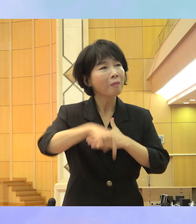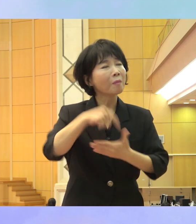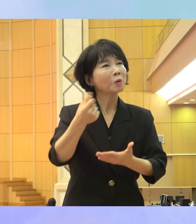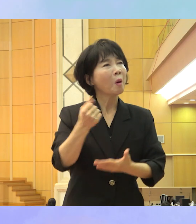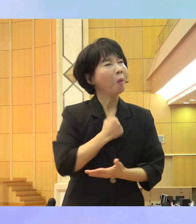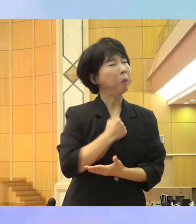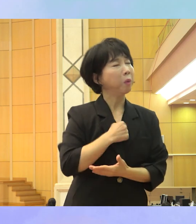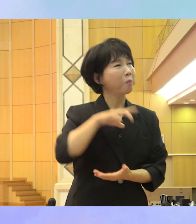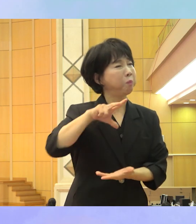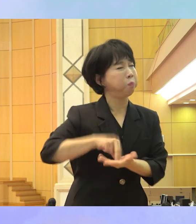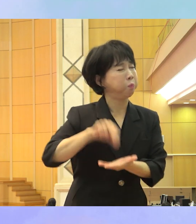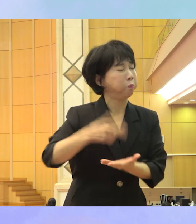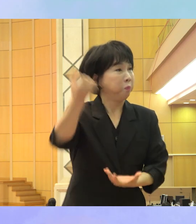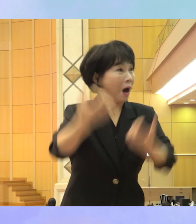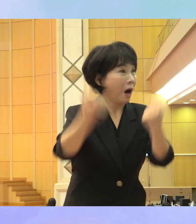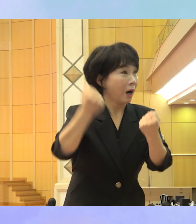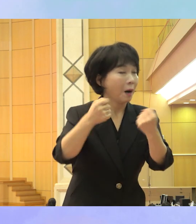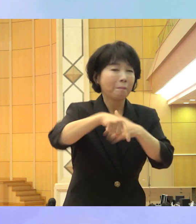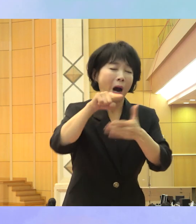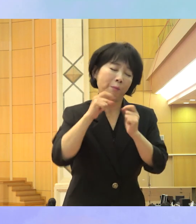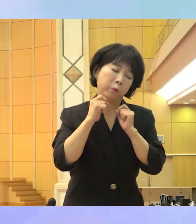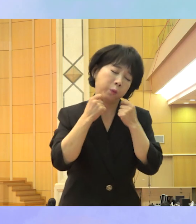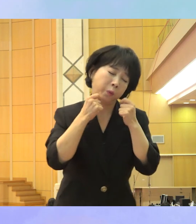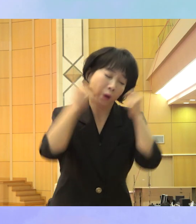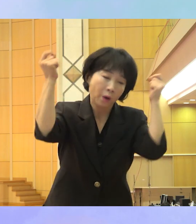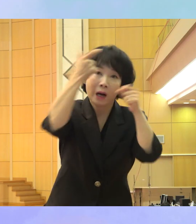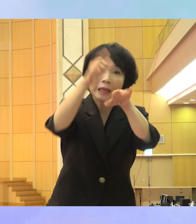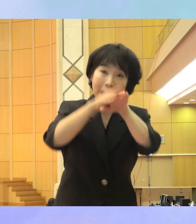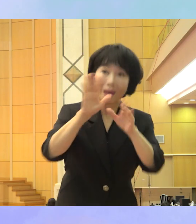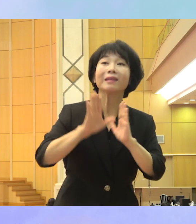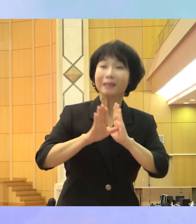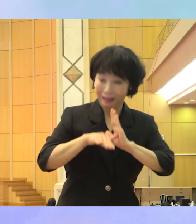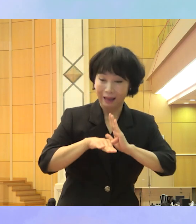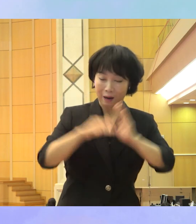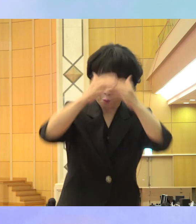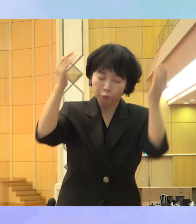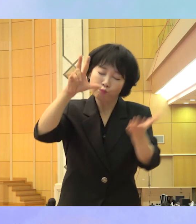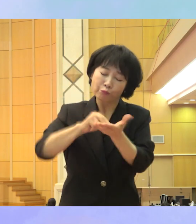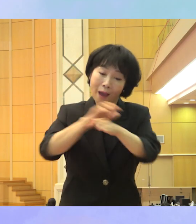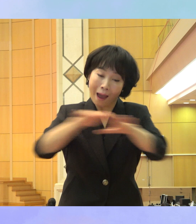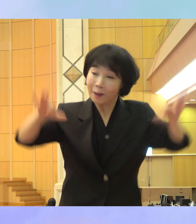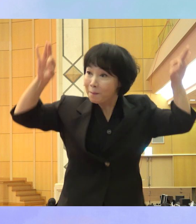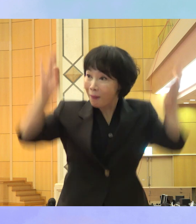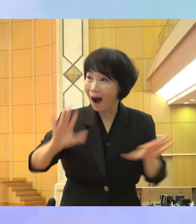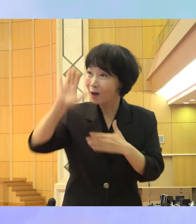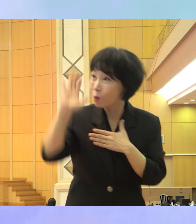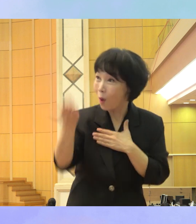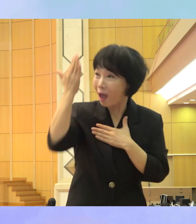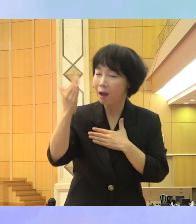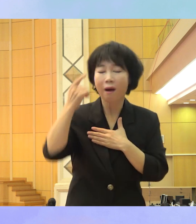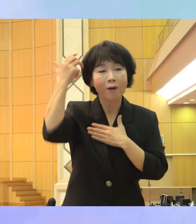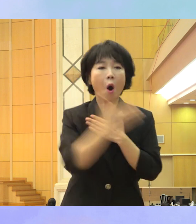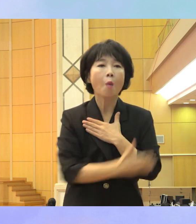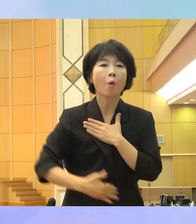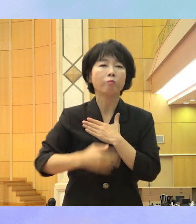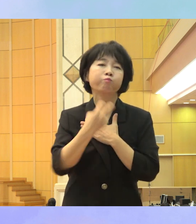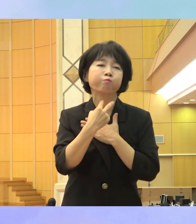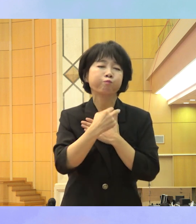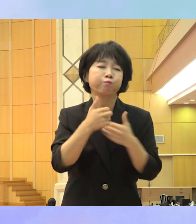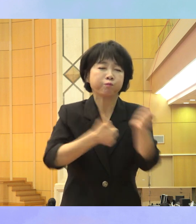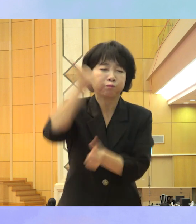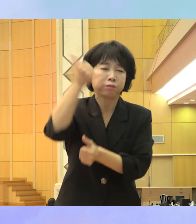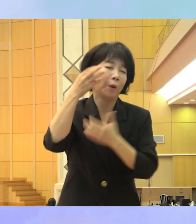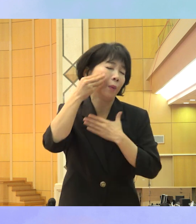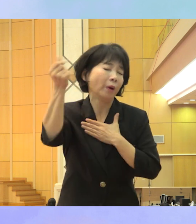문제가 있을지라도 마음과 정성을 다하여 예배 드릴 때에 모든 문제가 해결되어 영육간의 승리의 삶을 살